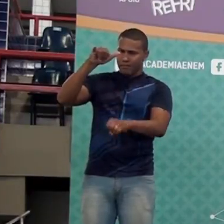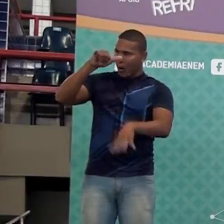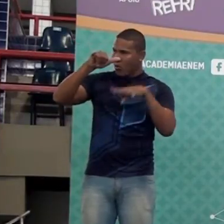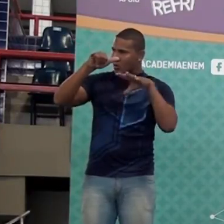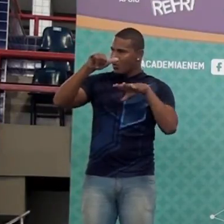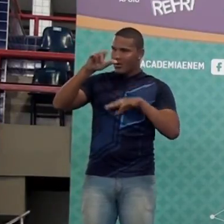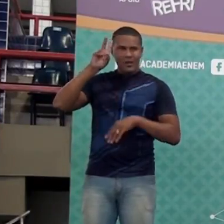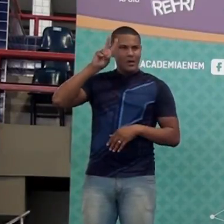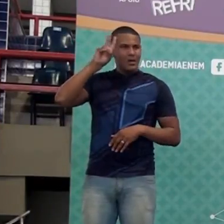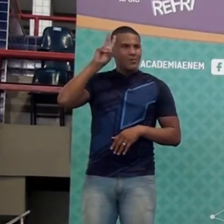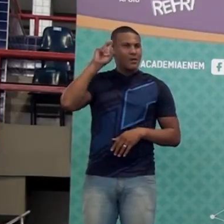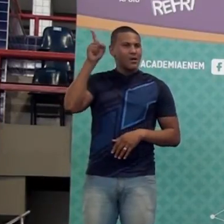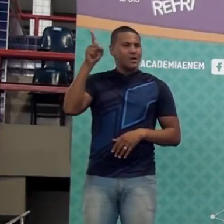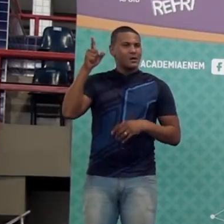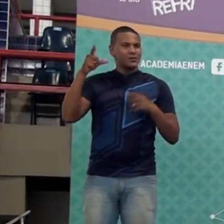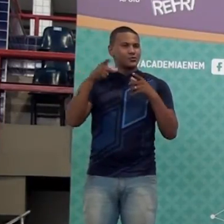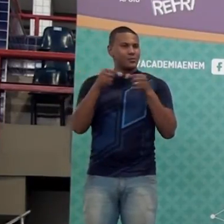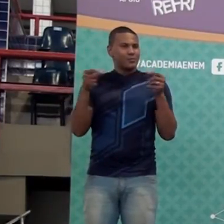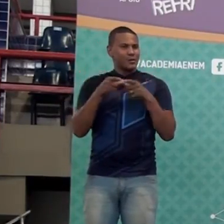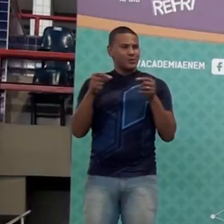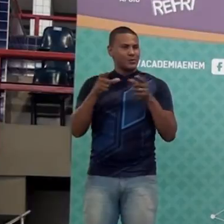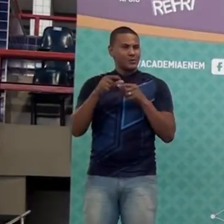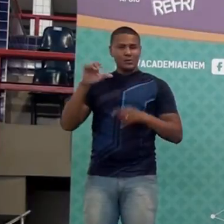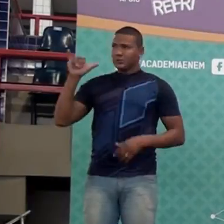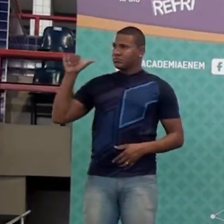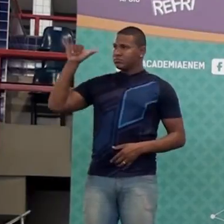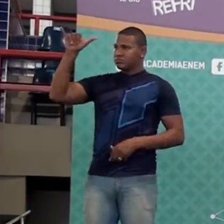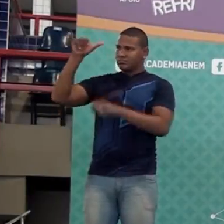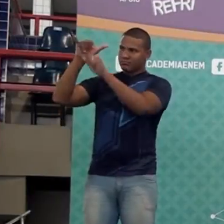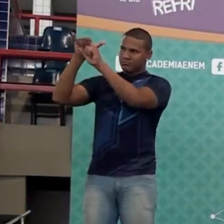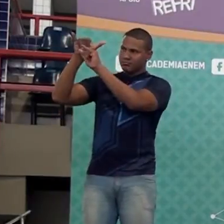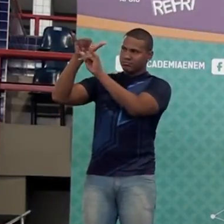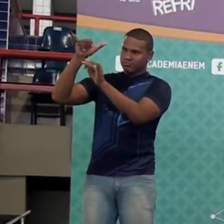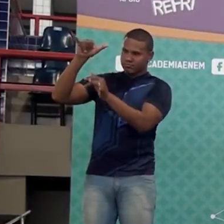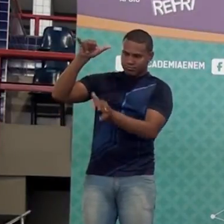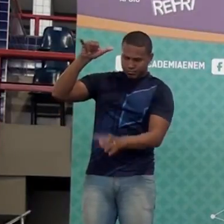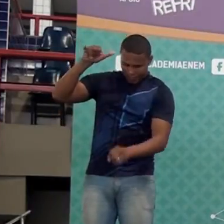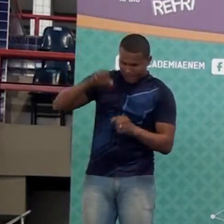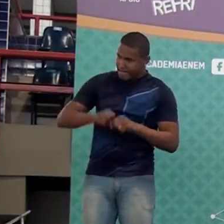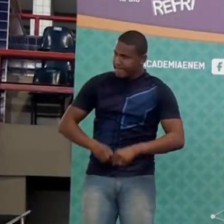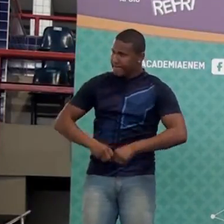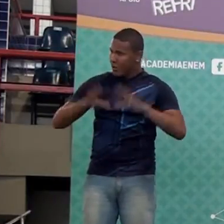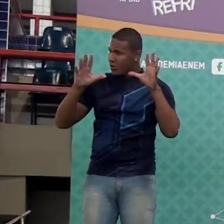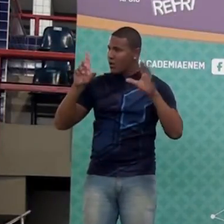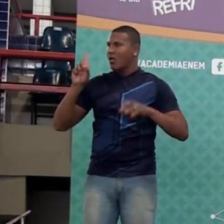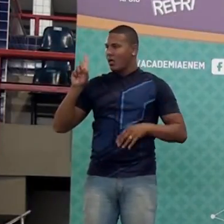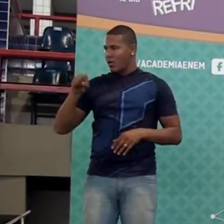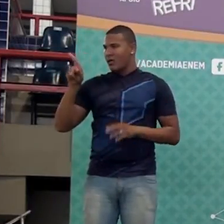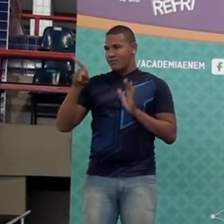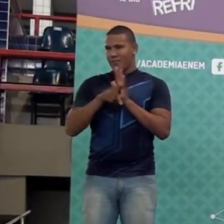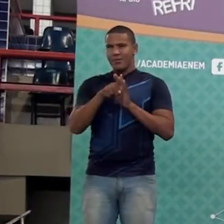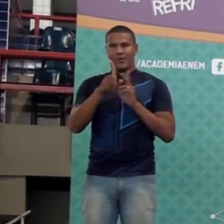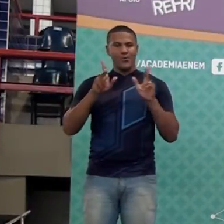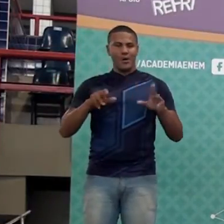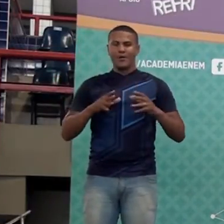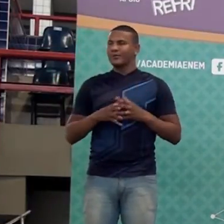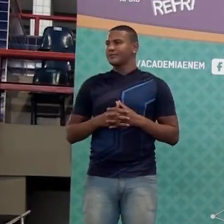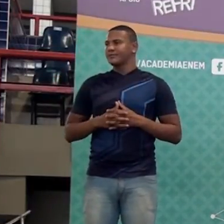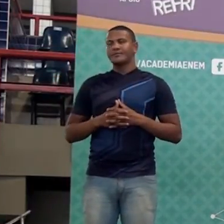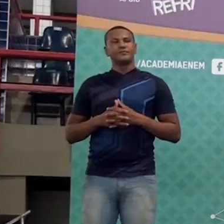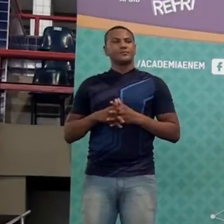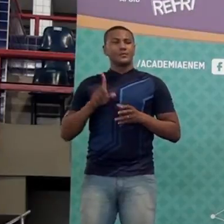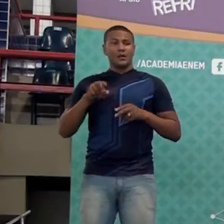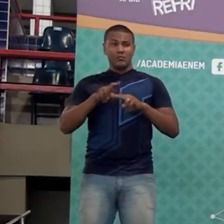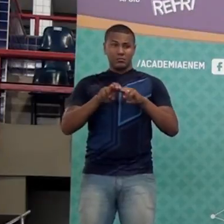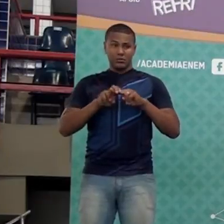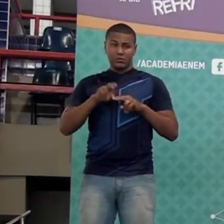no Japão, né, na Segunda Guerra Mundial, eram bombas de fissão nuclear, tá? Então, essa energia liberada